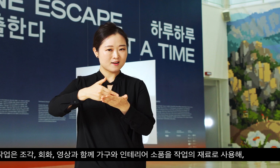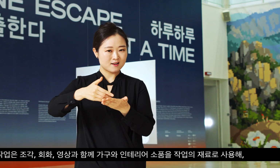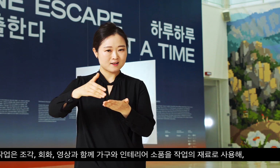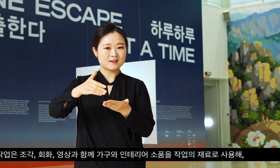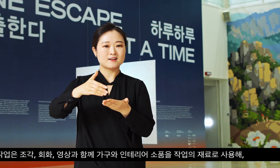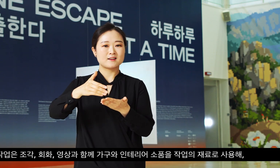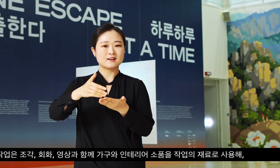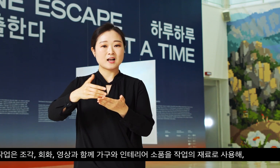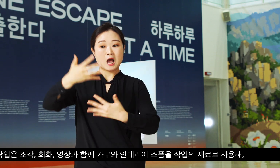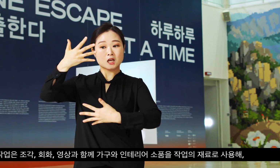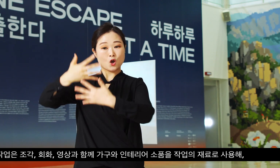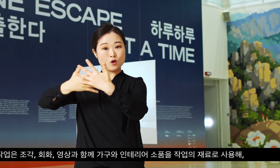영상과 함께